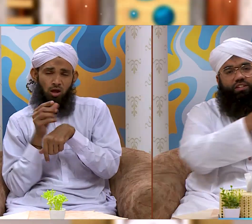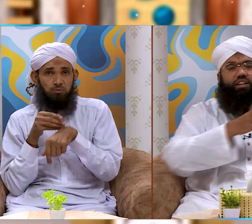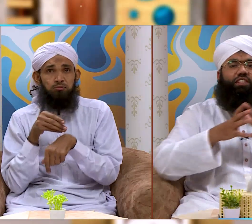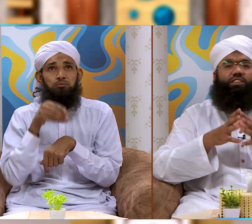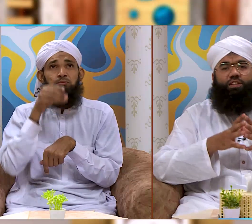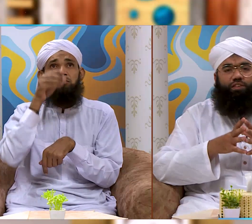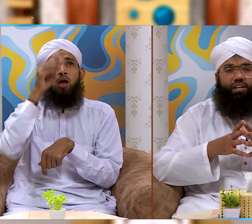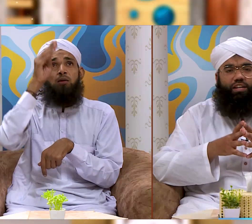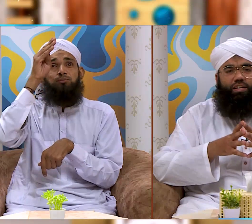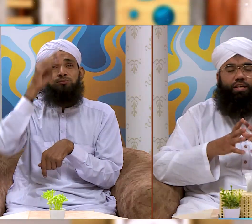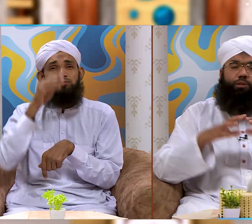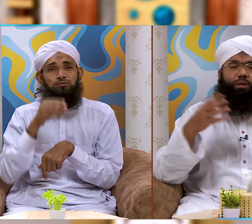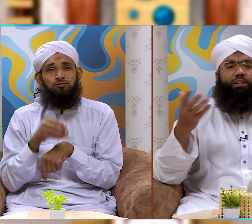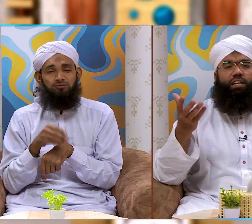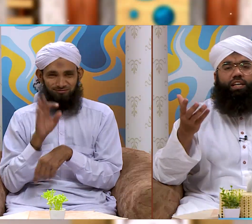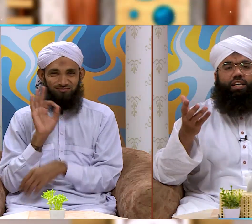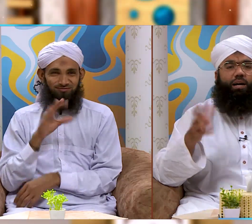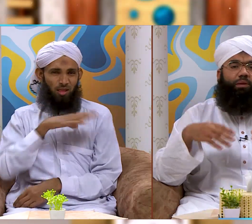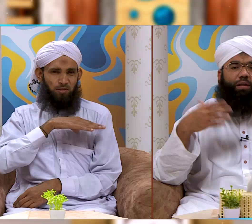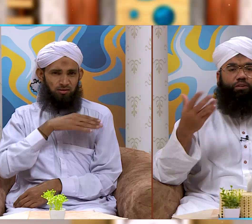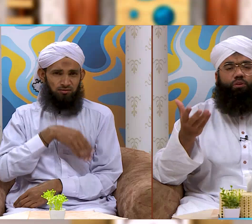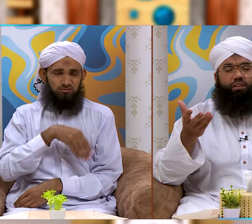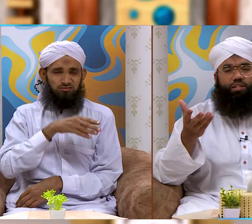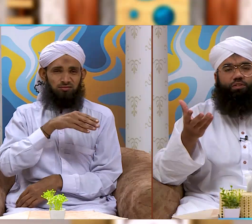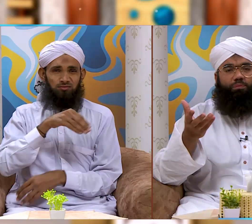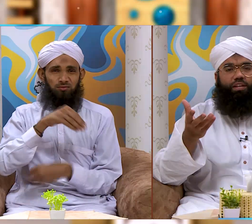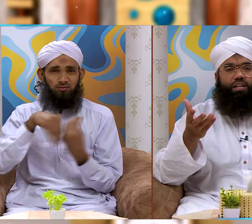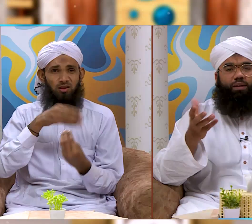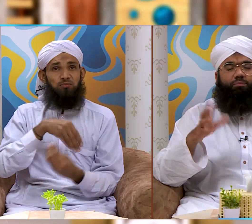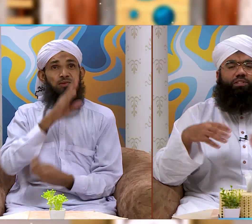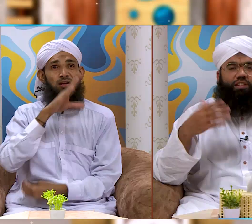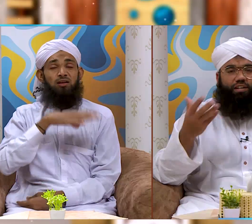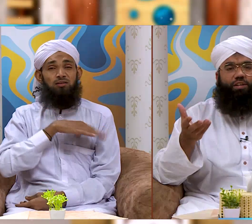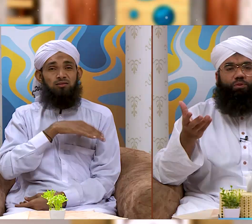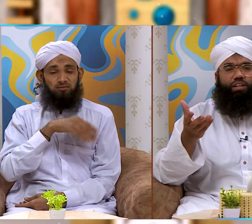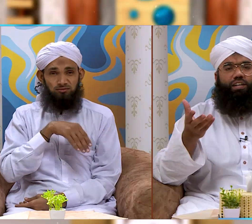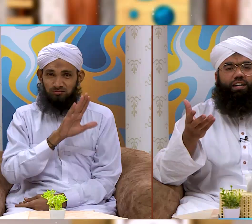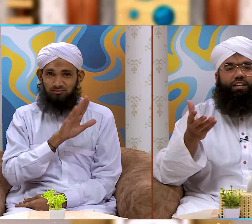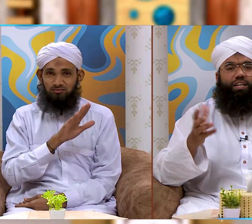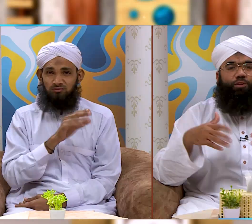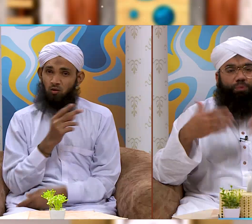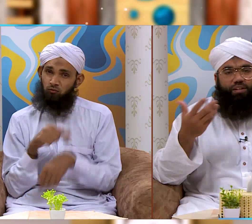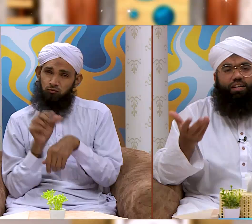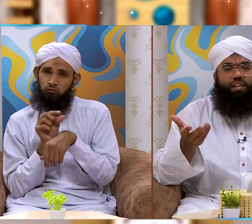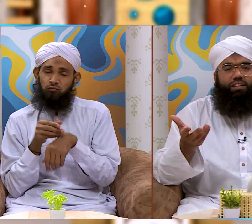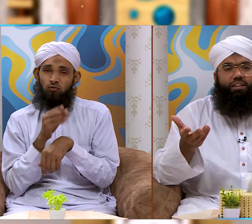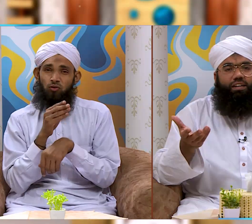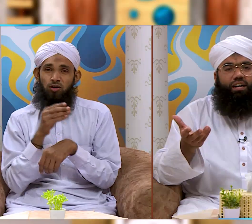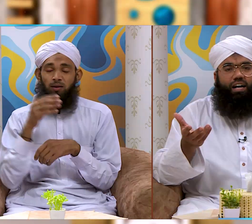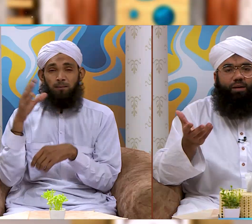اقصیٰ تشریف لے گئے، تو پھر بتائیے کہ آپ نے بیت المقدس کو جب دیکھا ہے، مسجد اقصیٰ کو دیکھا ہے، تو پھر یقیناً آپ نے